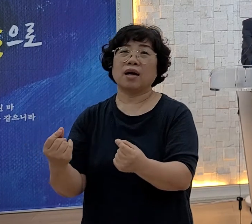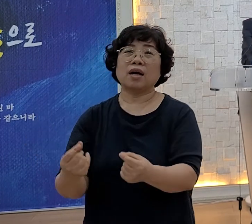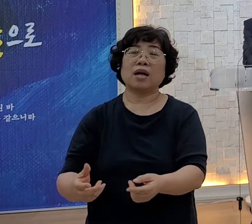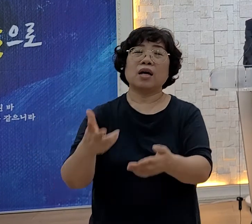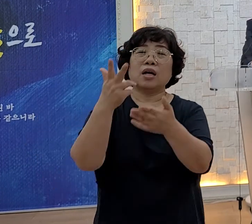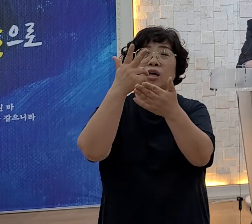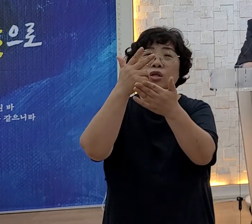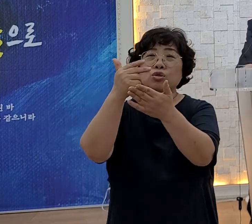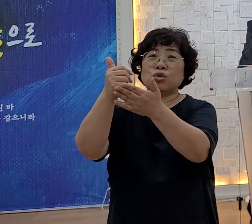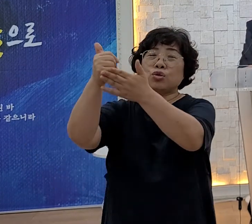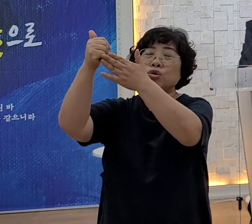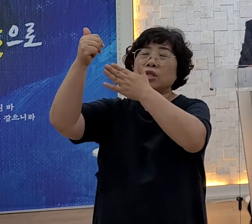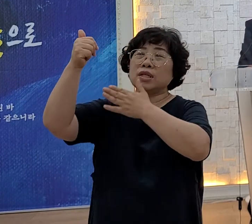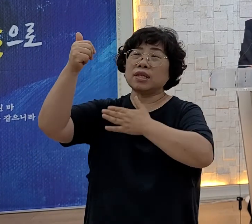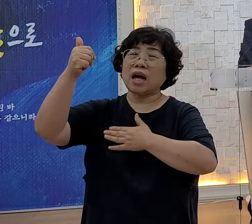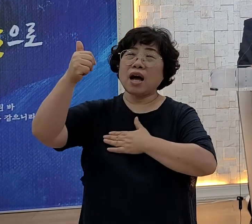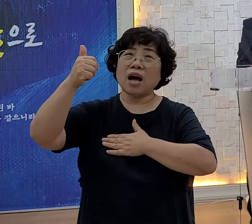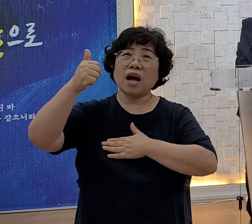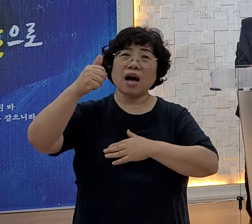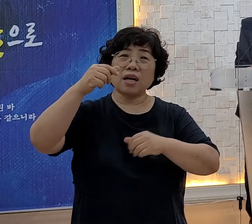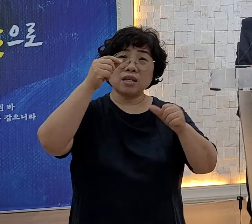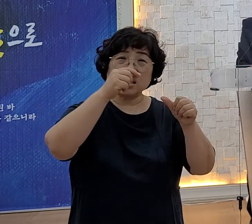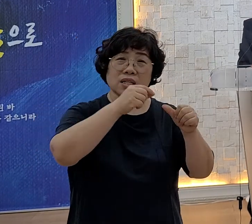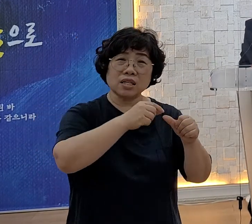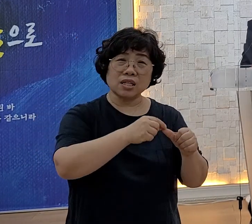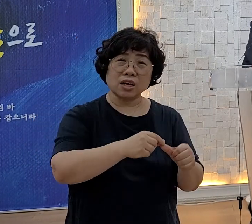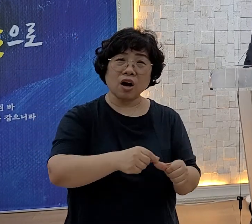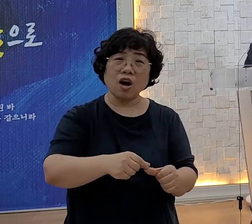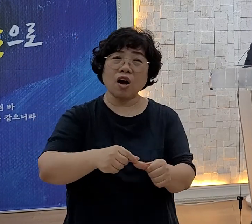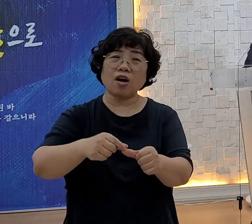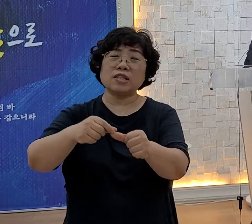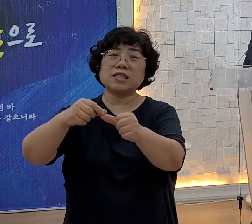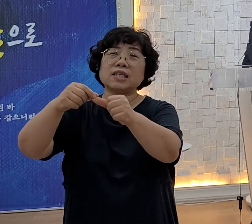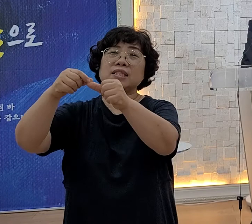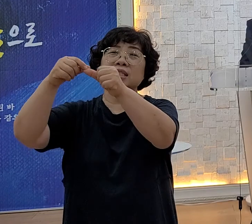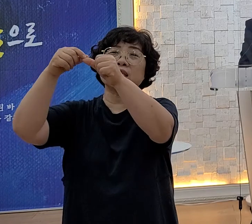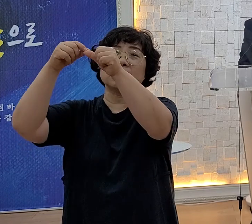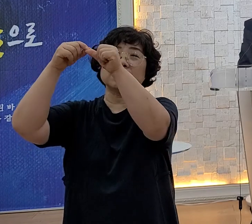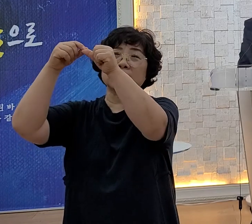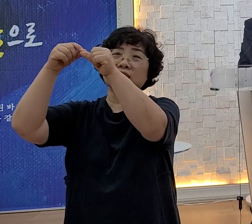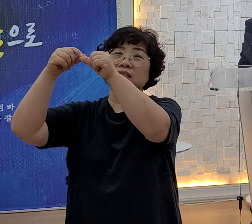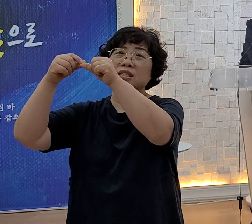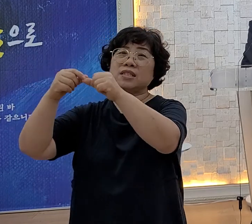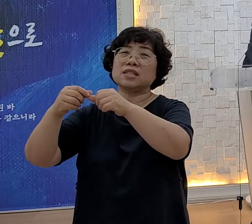요새시라. 주는 나를